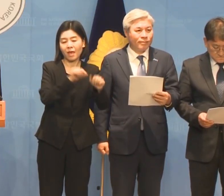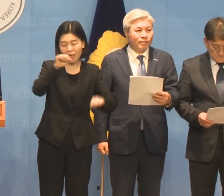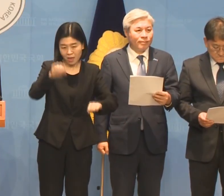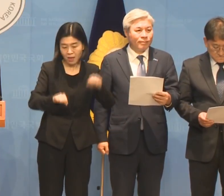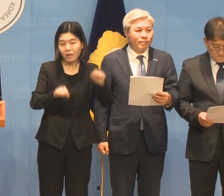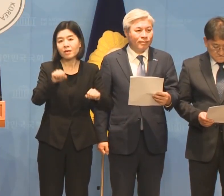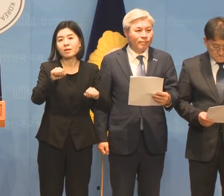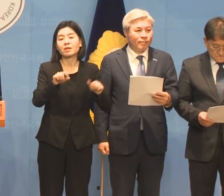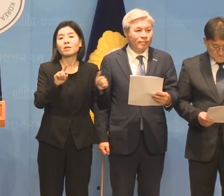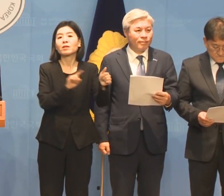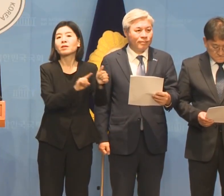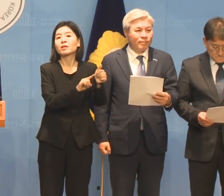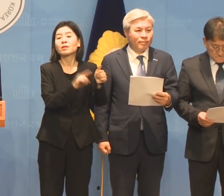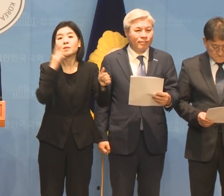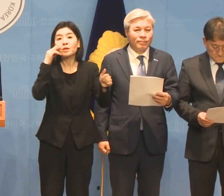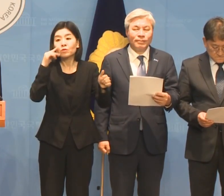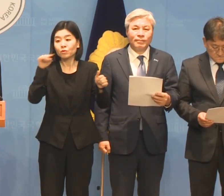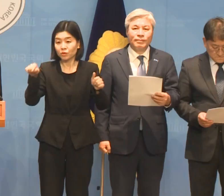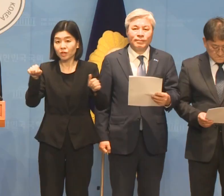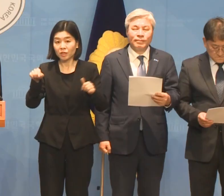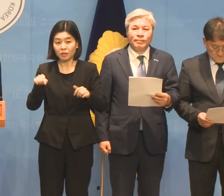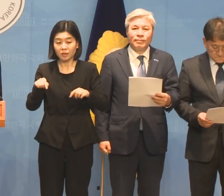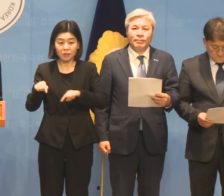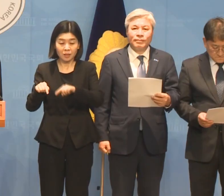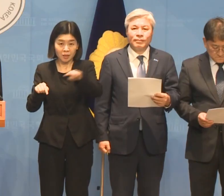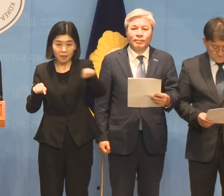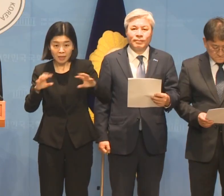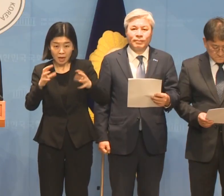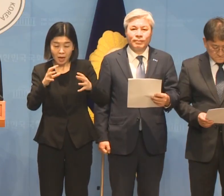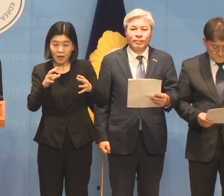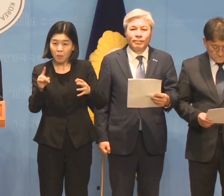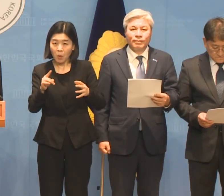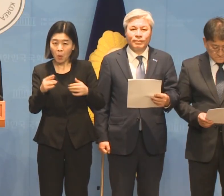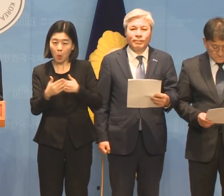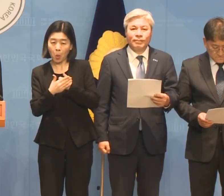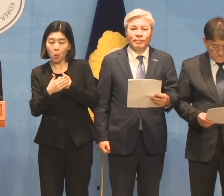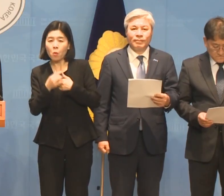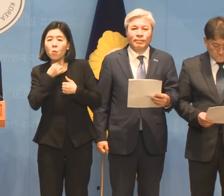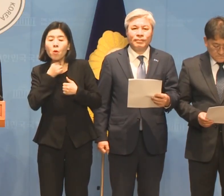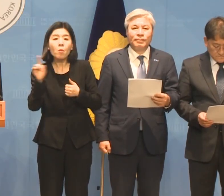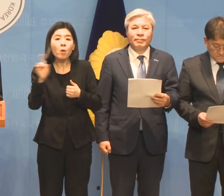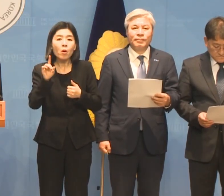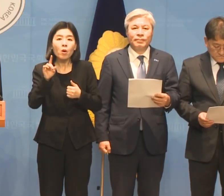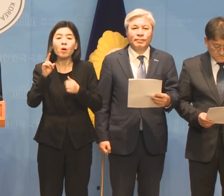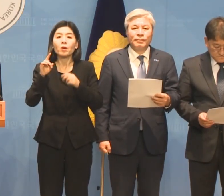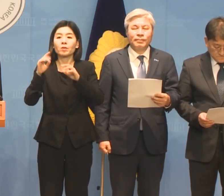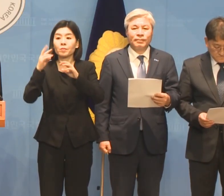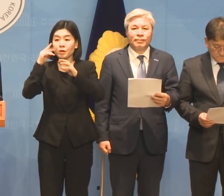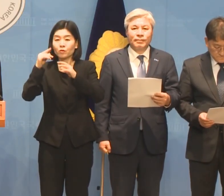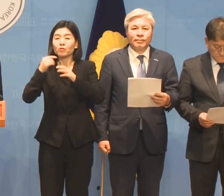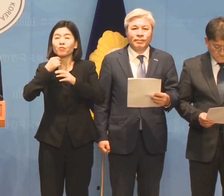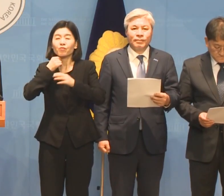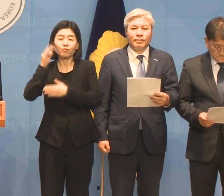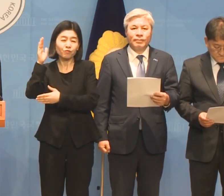미국이 동맹 혹은 우방국에 원하는 것은 미국 무역대표국이